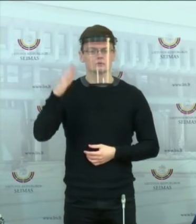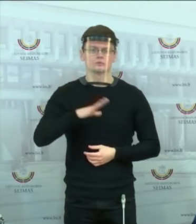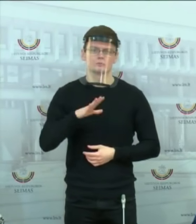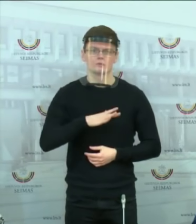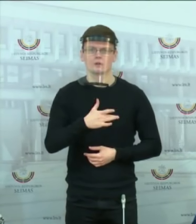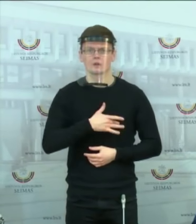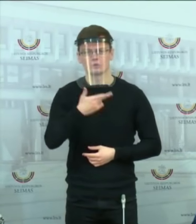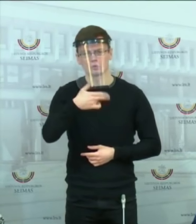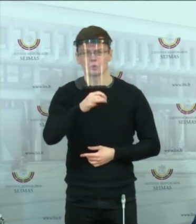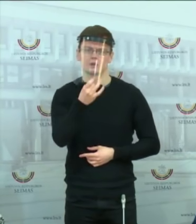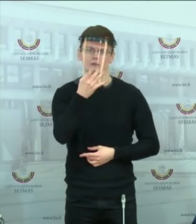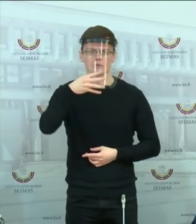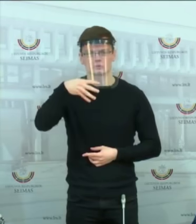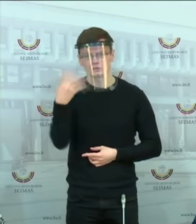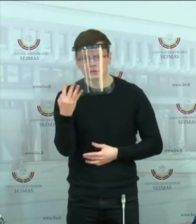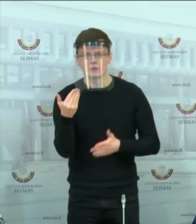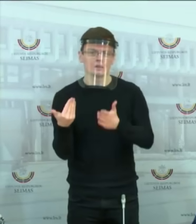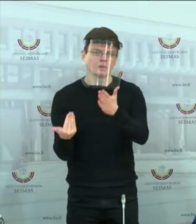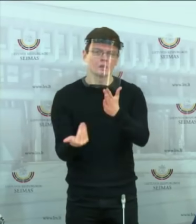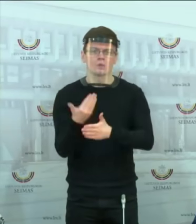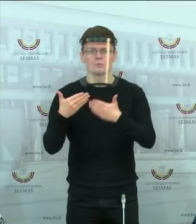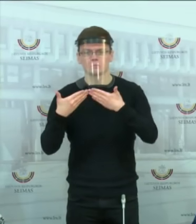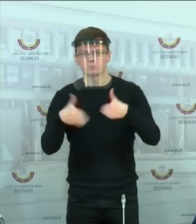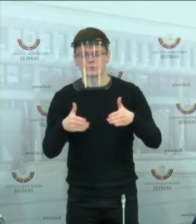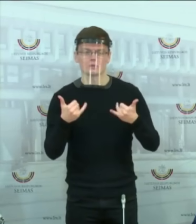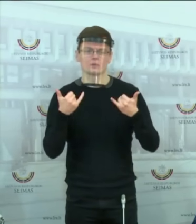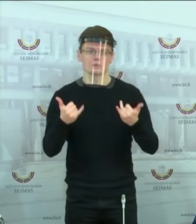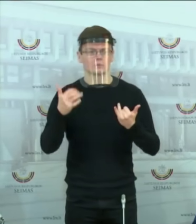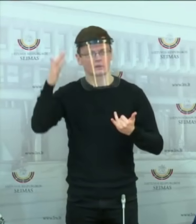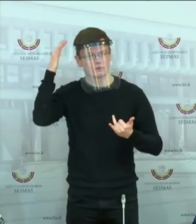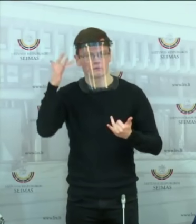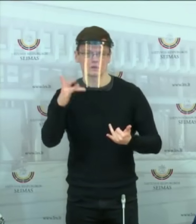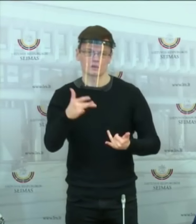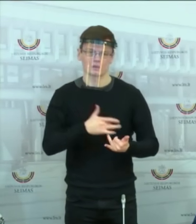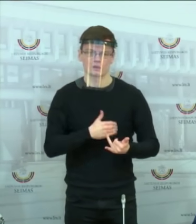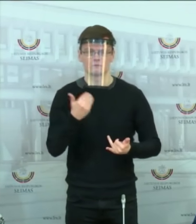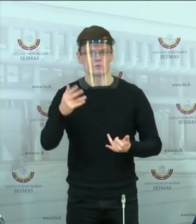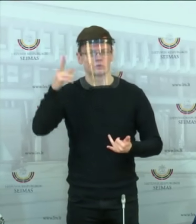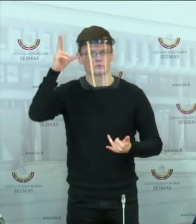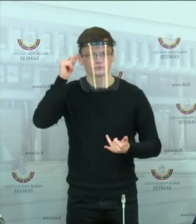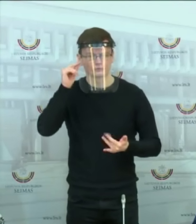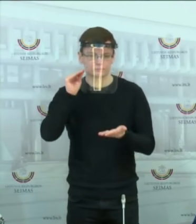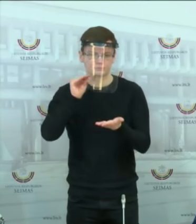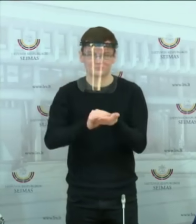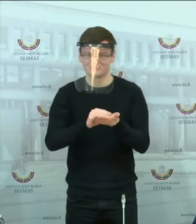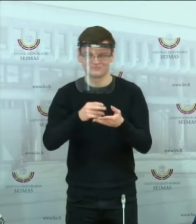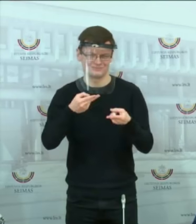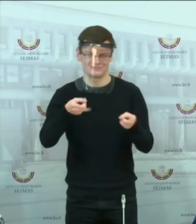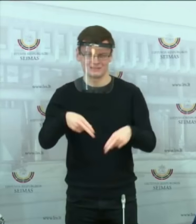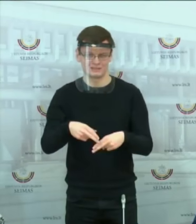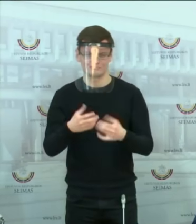gegužės 4 dienos patį atnaujinimą daryti. Dabar galvojom, kad iš viso tos datos jokios nereikia dėti,